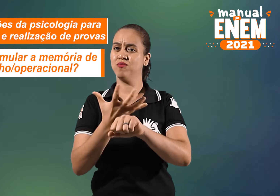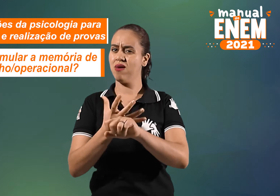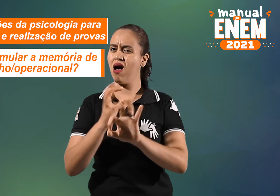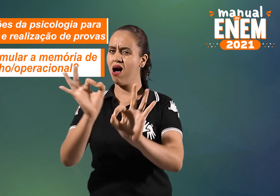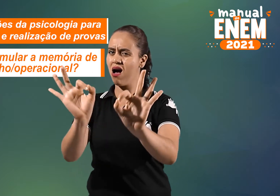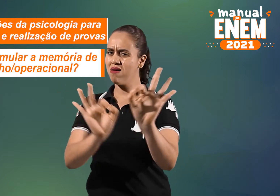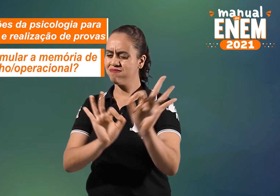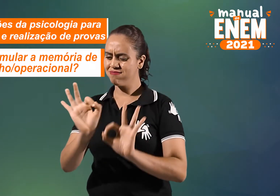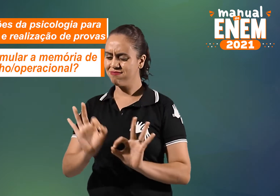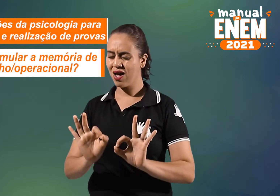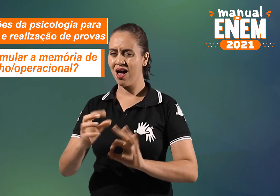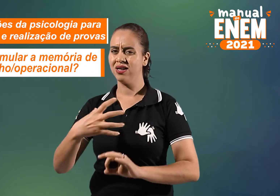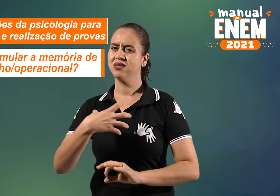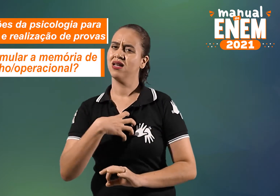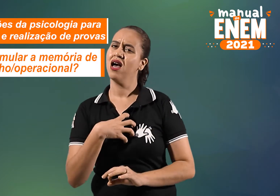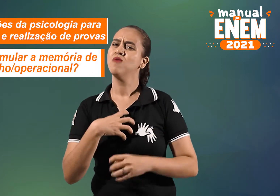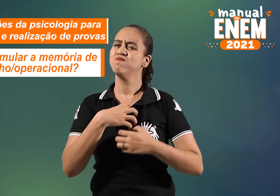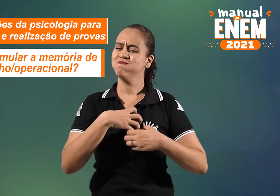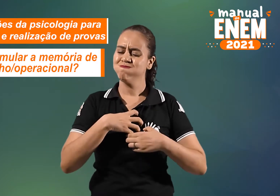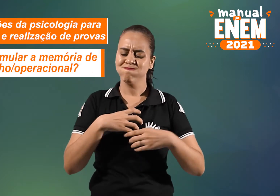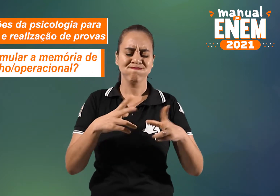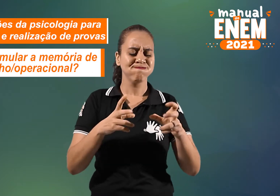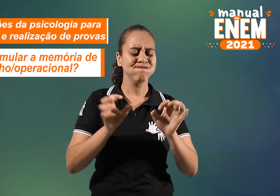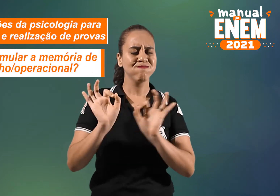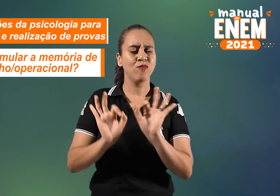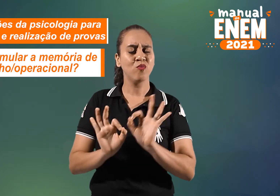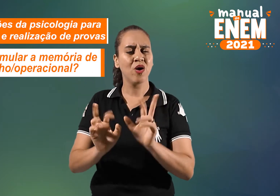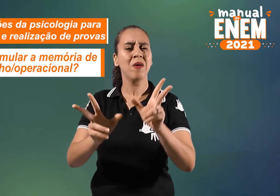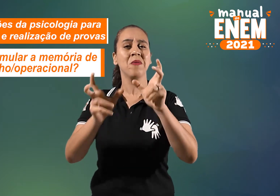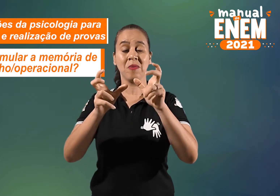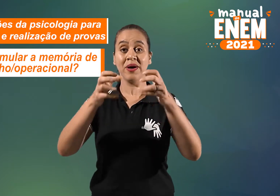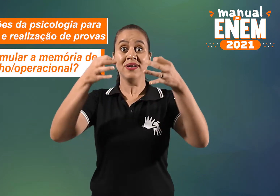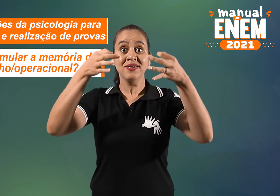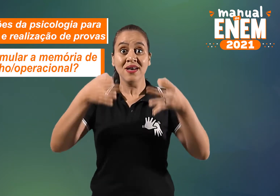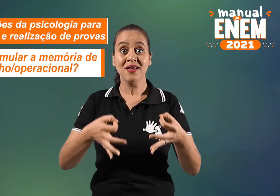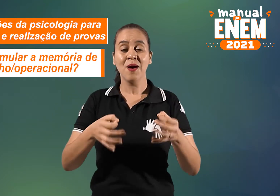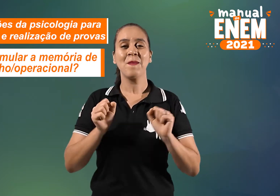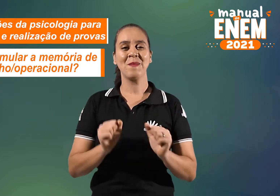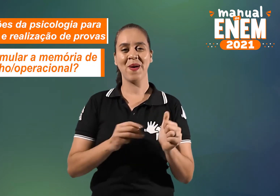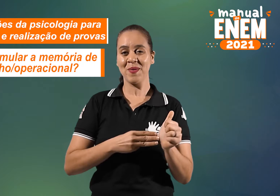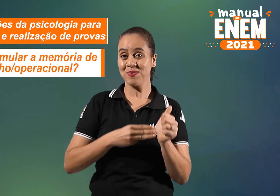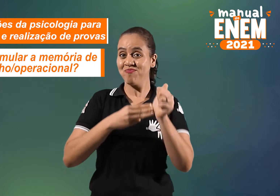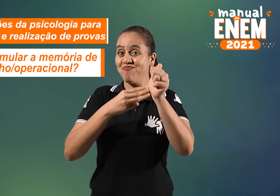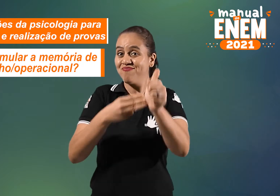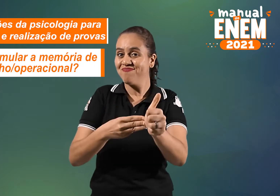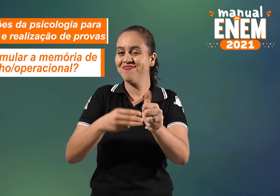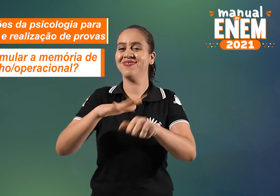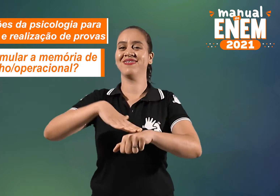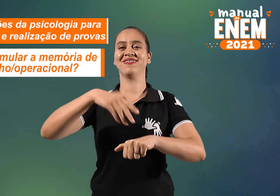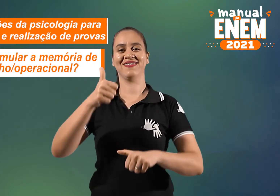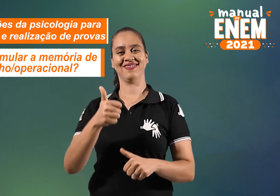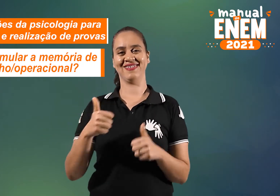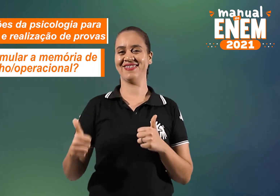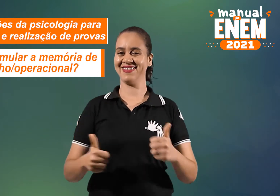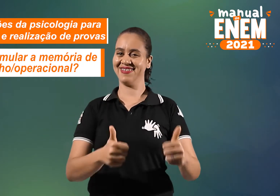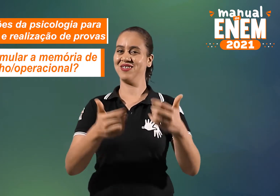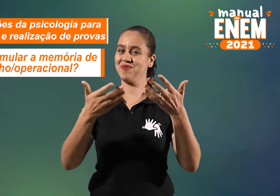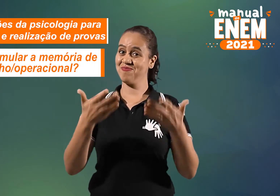suas emoções para que a partir do momento em que você reconheça o que está sentindo, consiga conduzir da melhor forma possível. E a